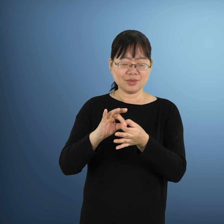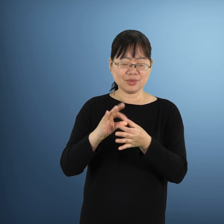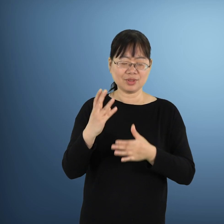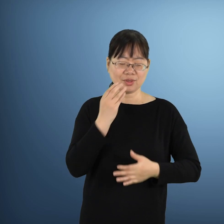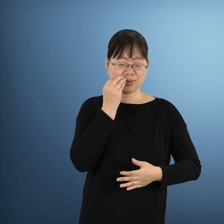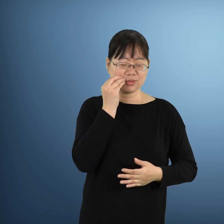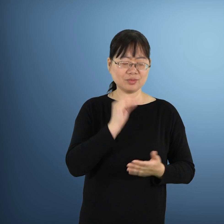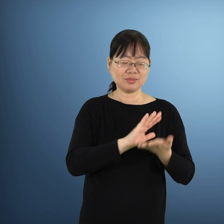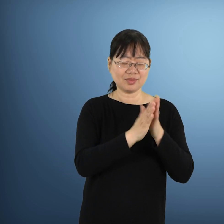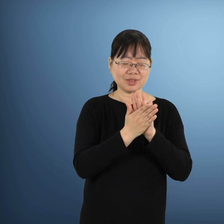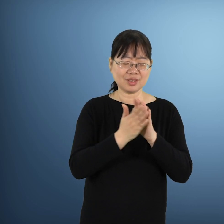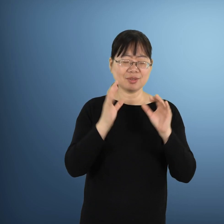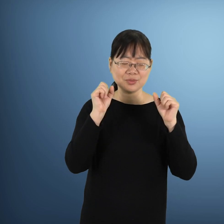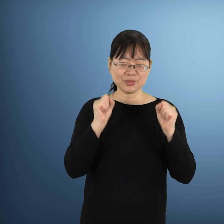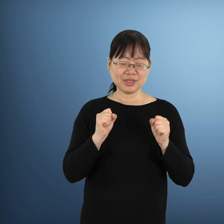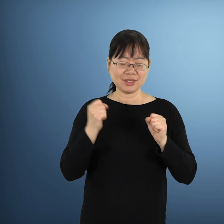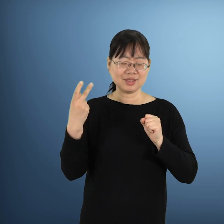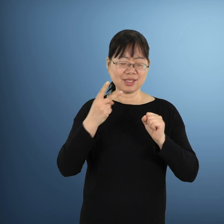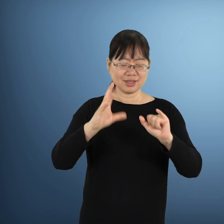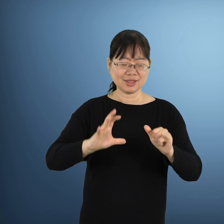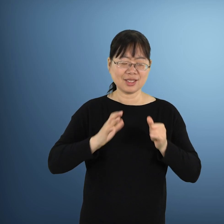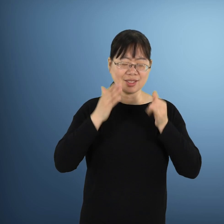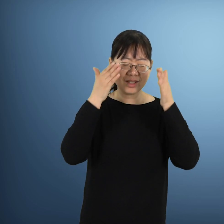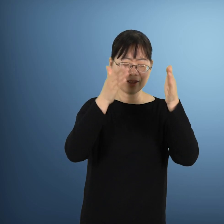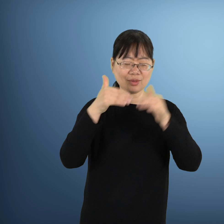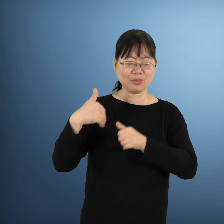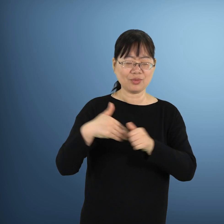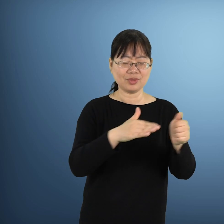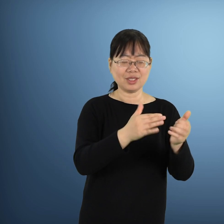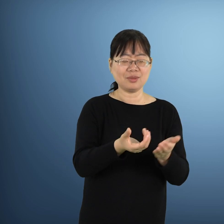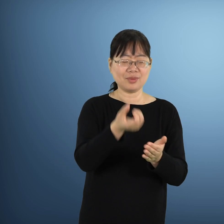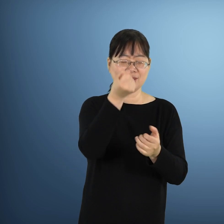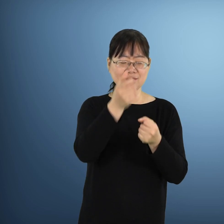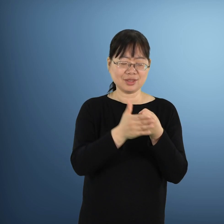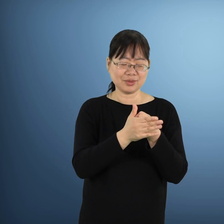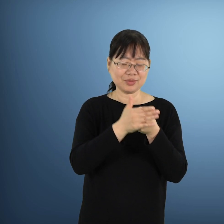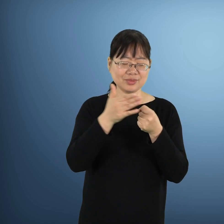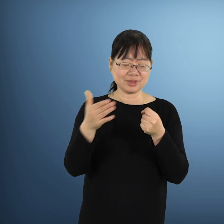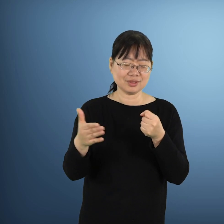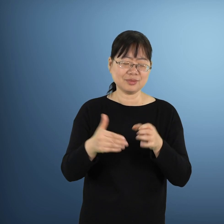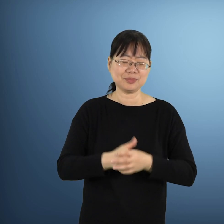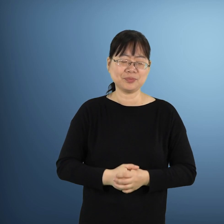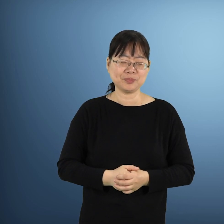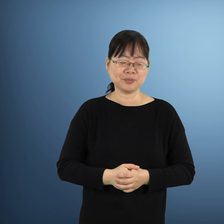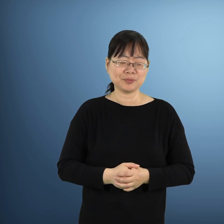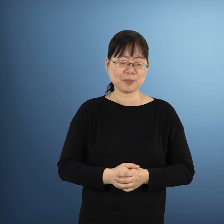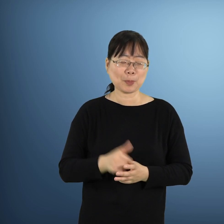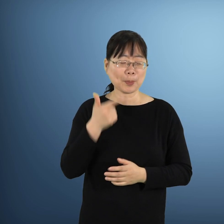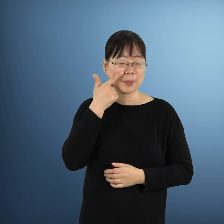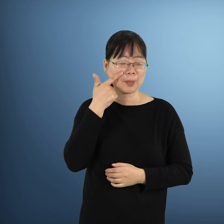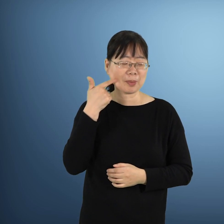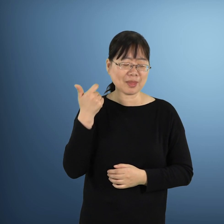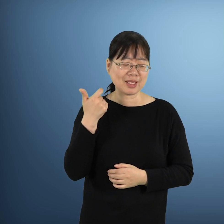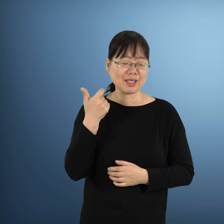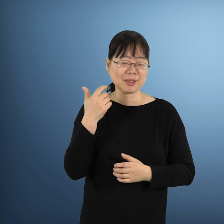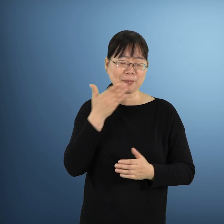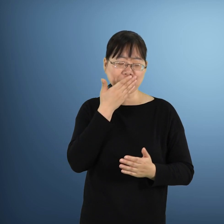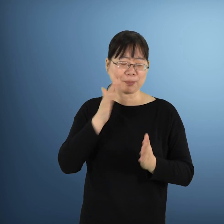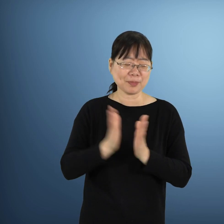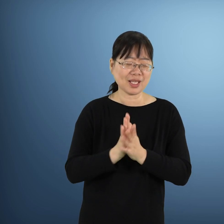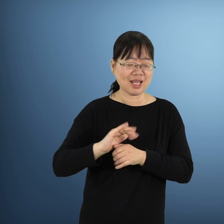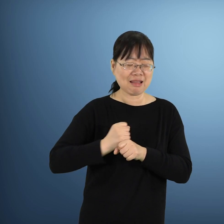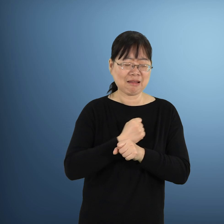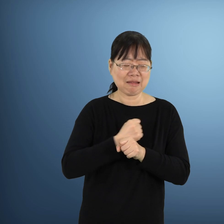된 존재, 다시 세상을 향하여 보냄을 받습니다. 이리와 늑대와